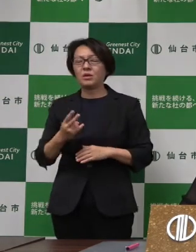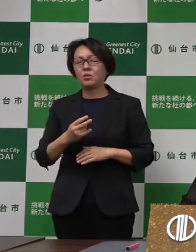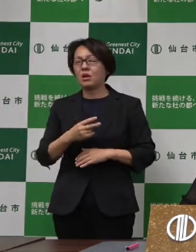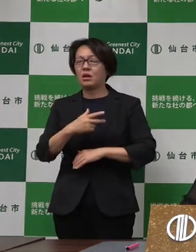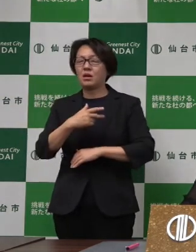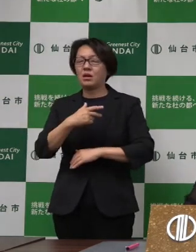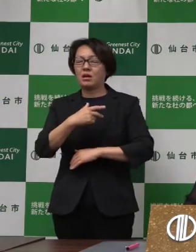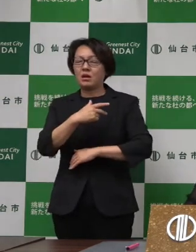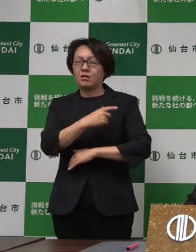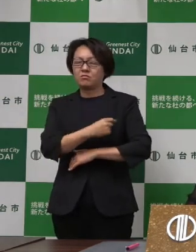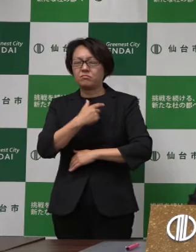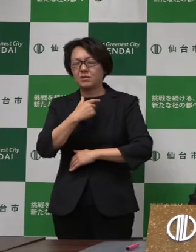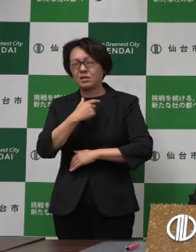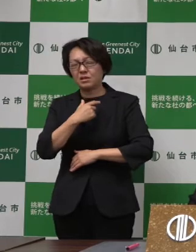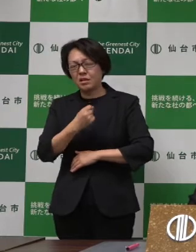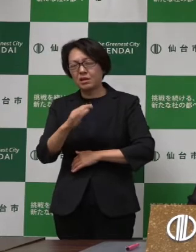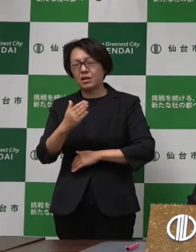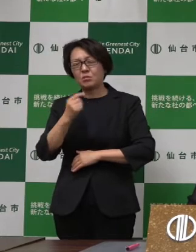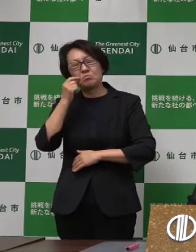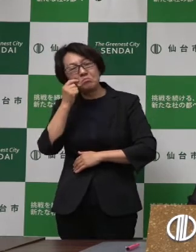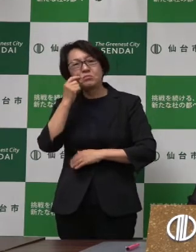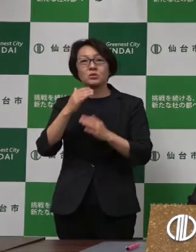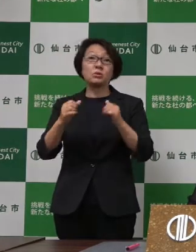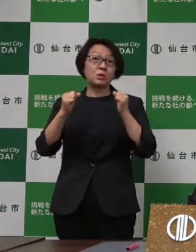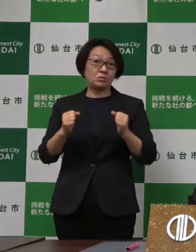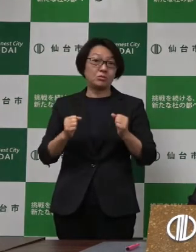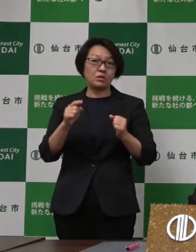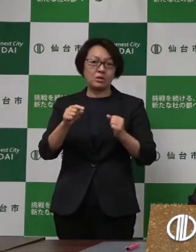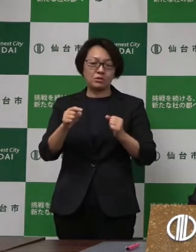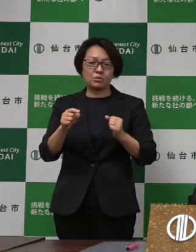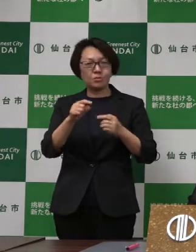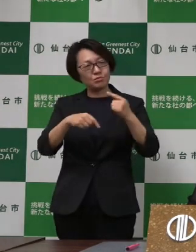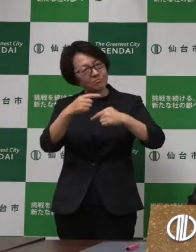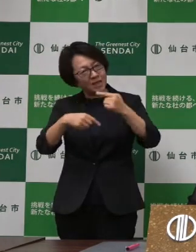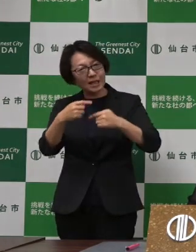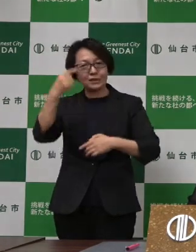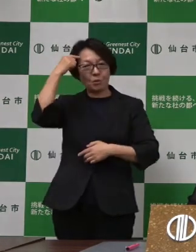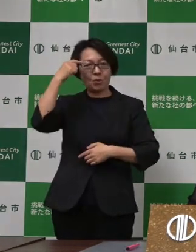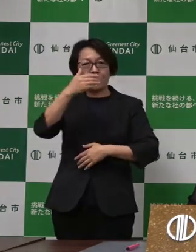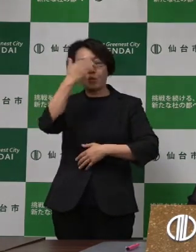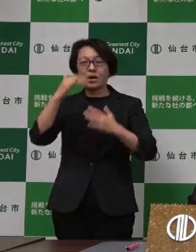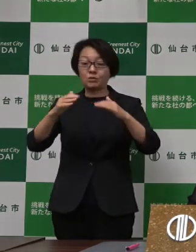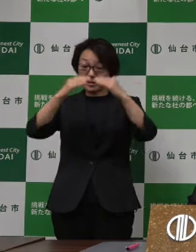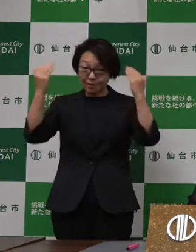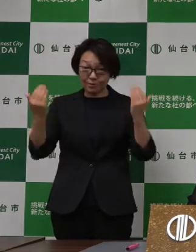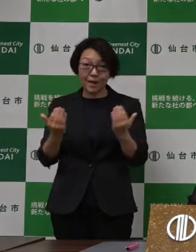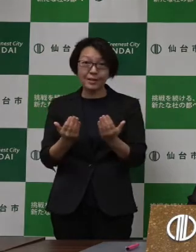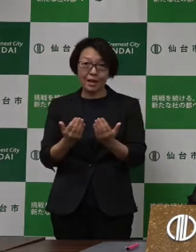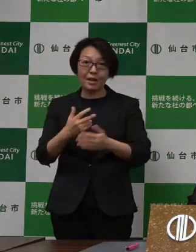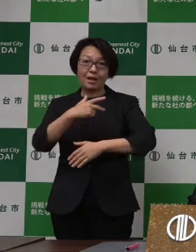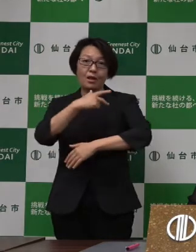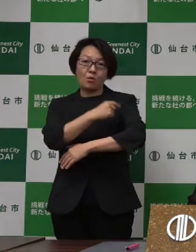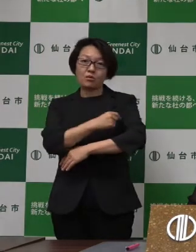方もいらっしゃって、その中での、まあ、お話になるんだろうというふうに思います。若者がすべてワク